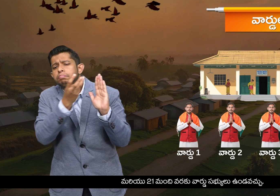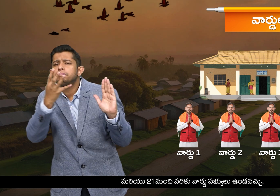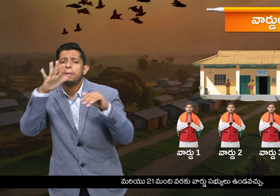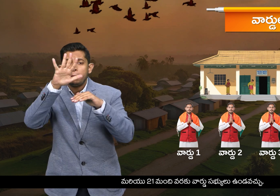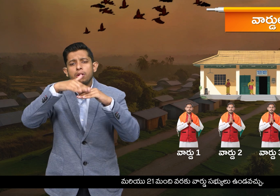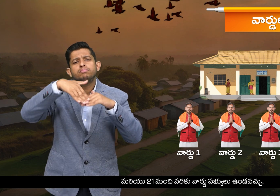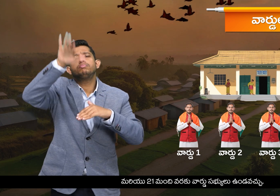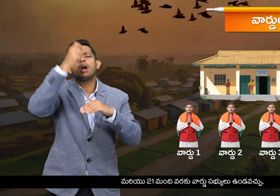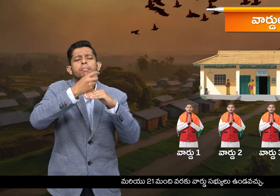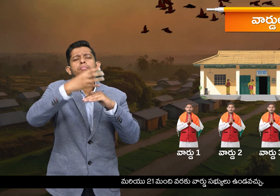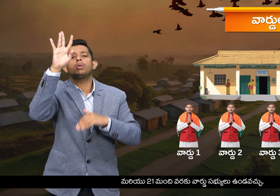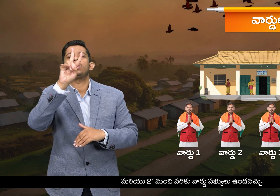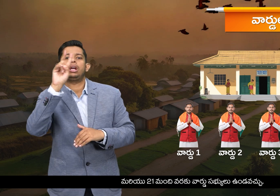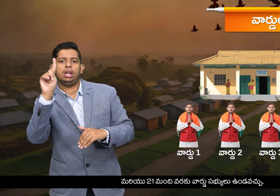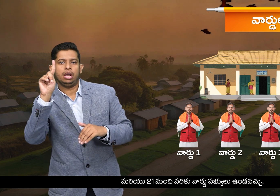సభ్యులు ఉండవచ్చు.